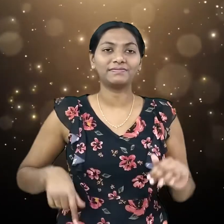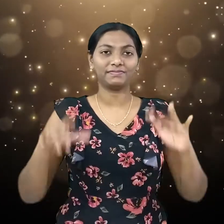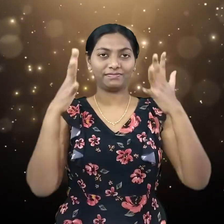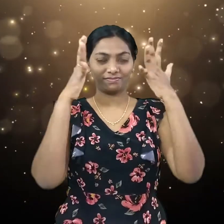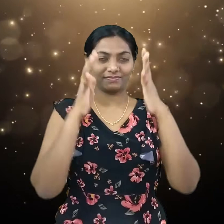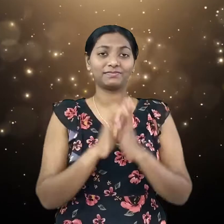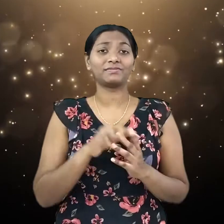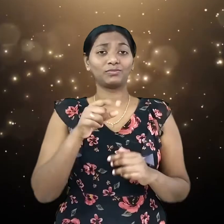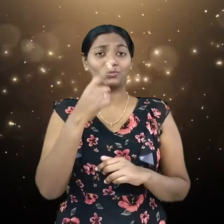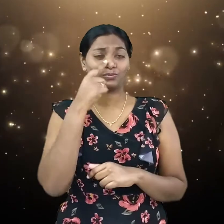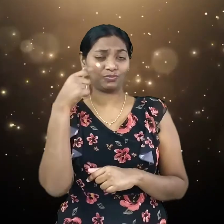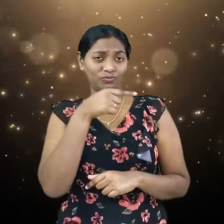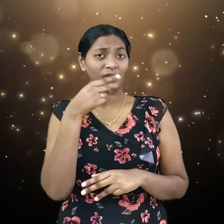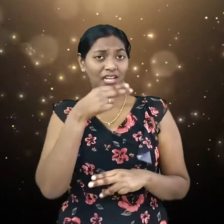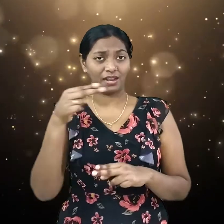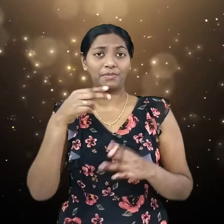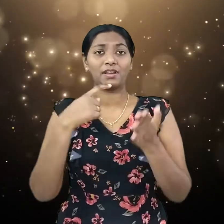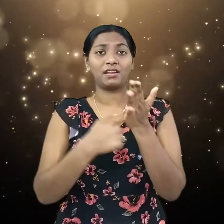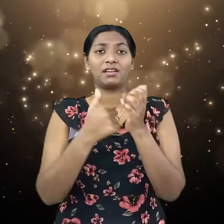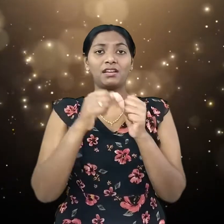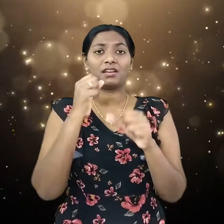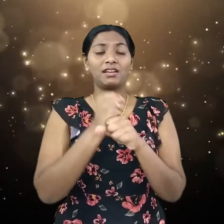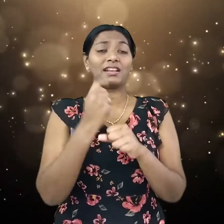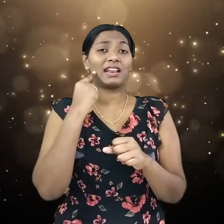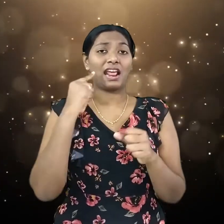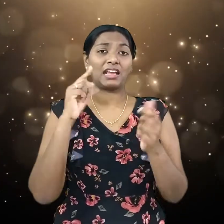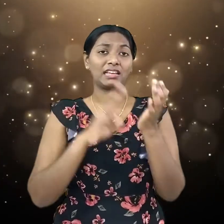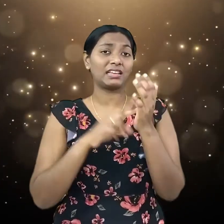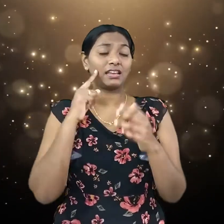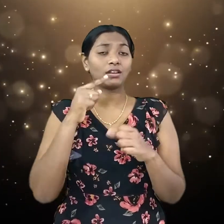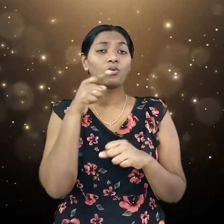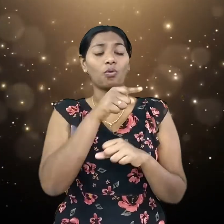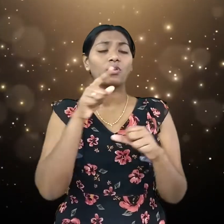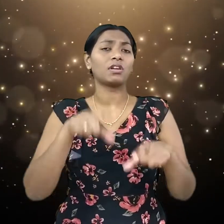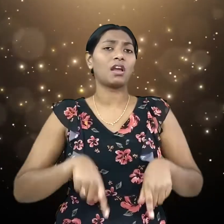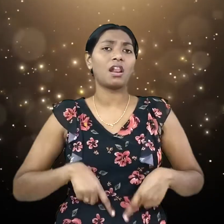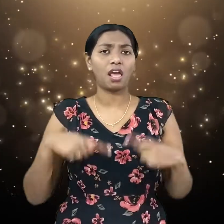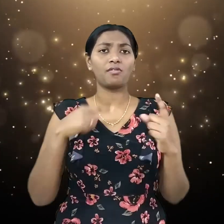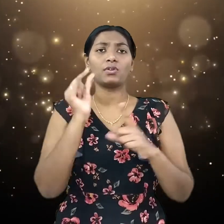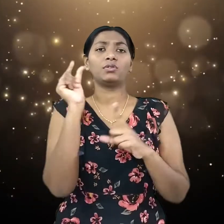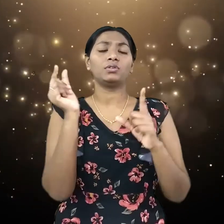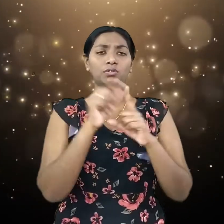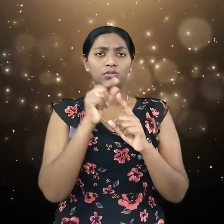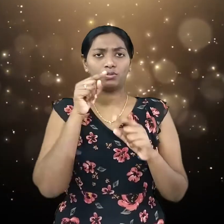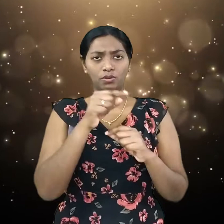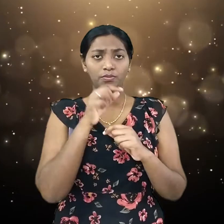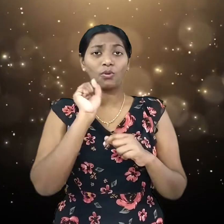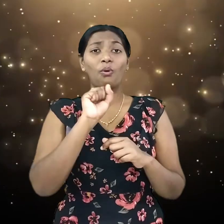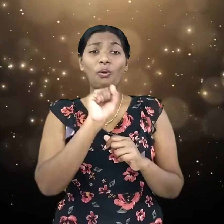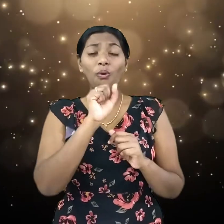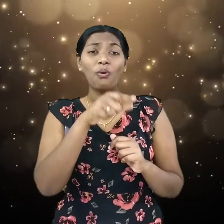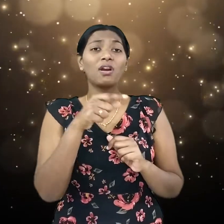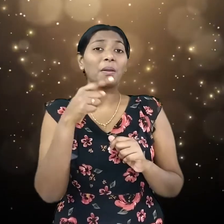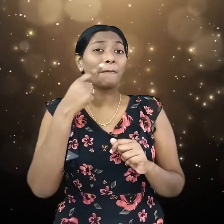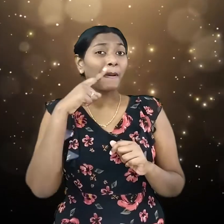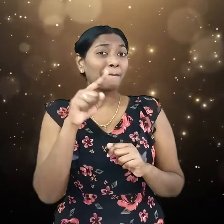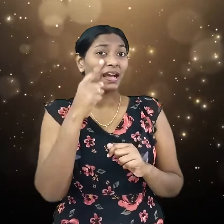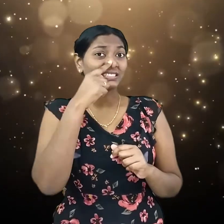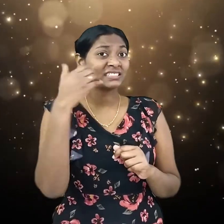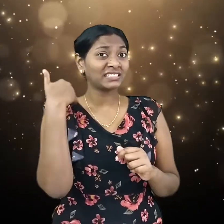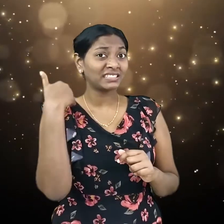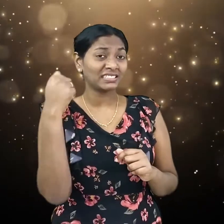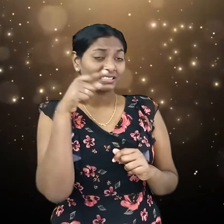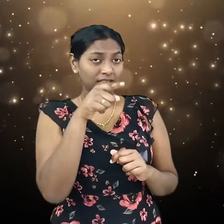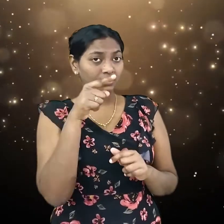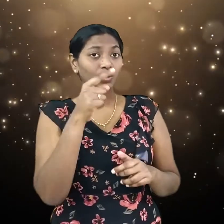प्रेज द लॉर्ड। इनका नाम रागिनी है, इनका घर उत्तर प्रदेश जौनपुर में है। इनके बुआ की लड़की की गवाही है